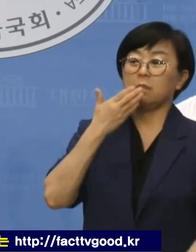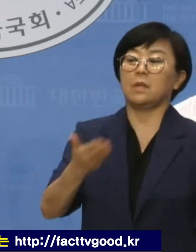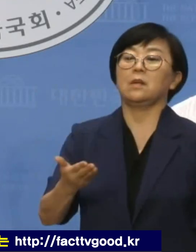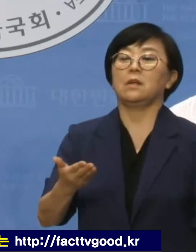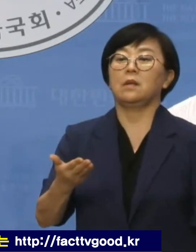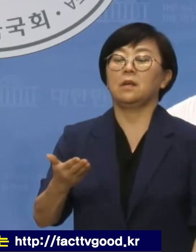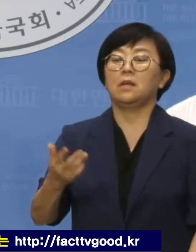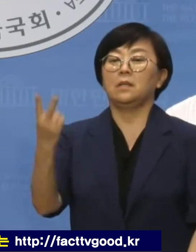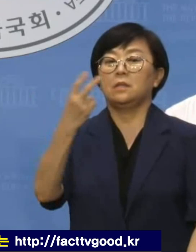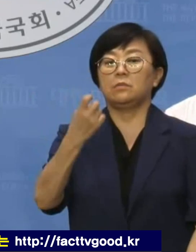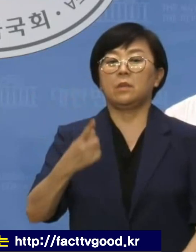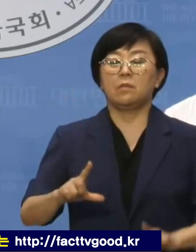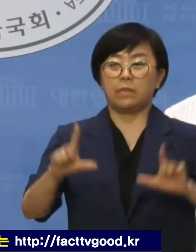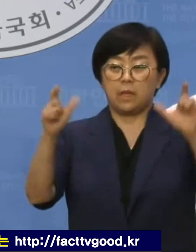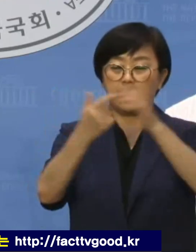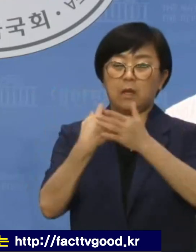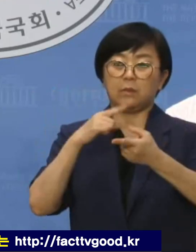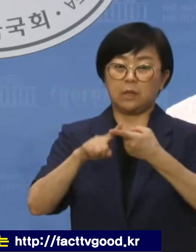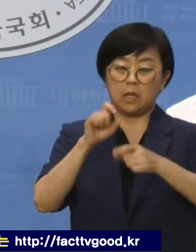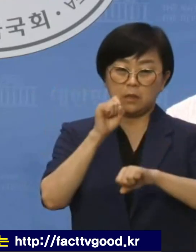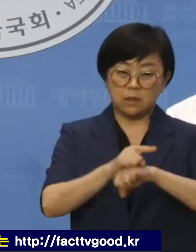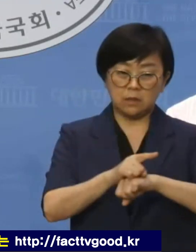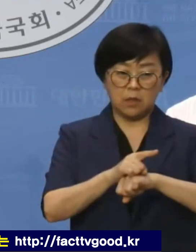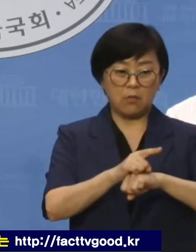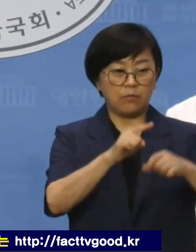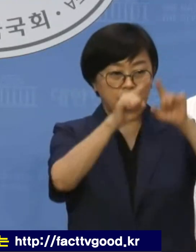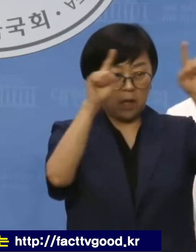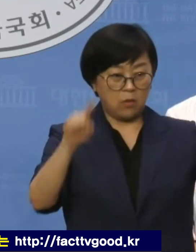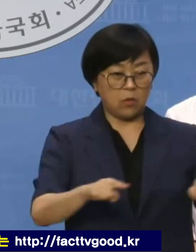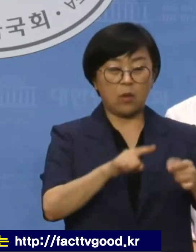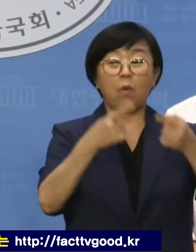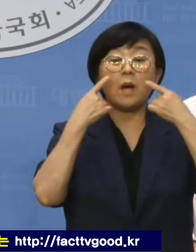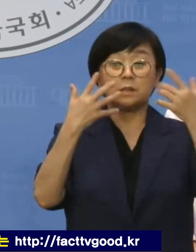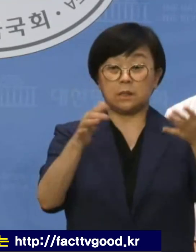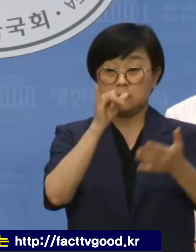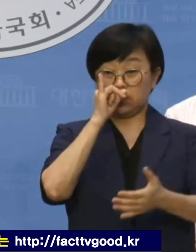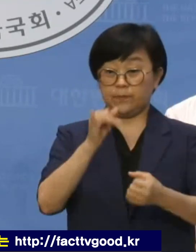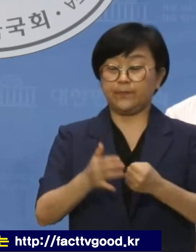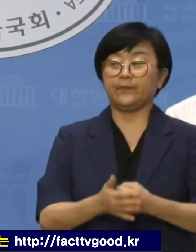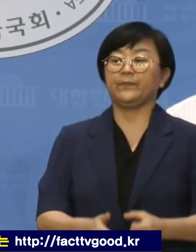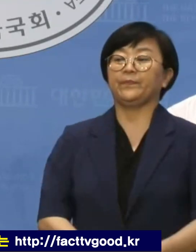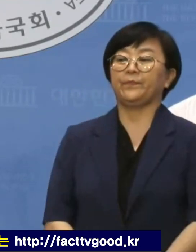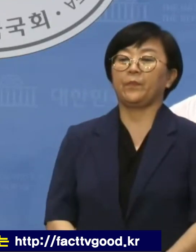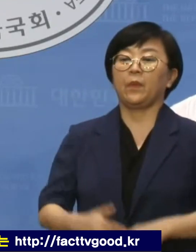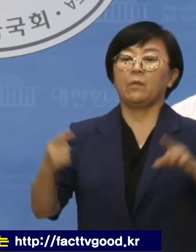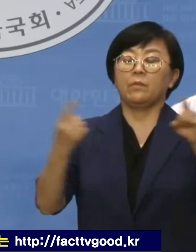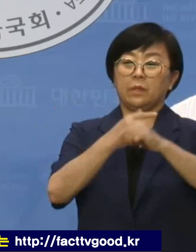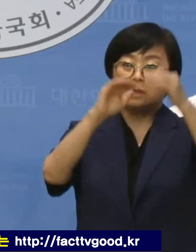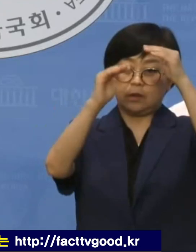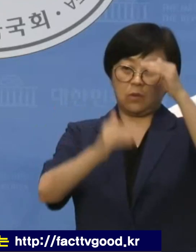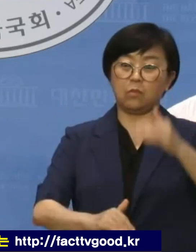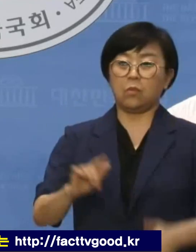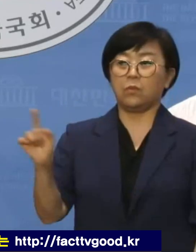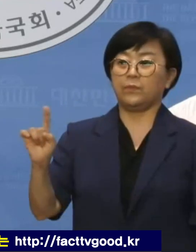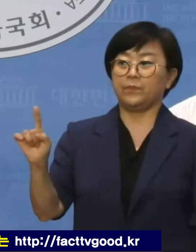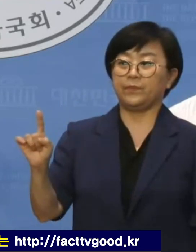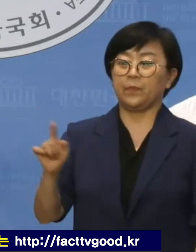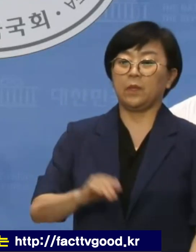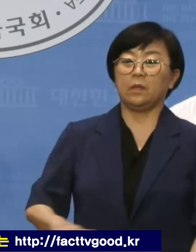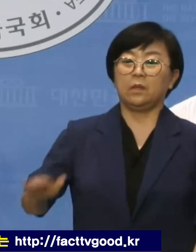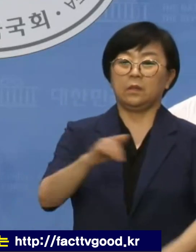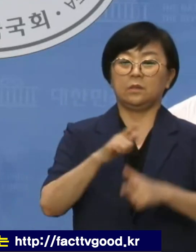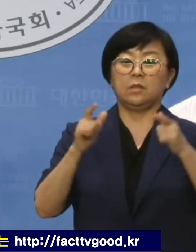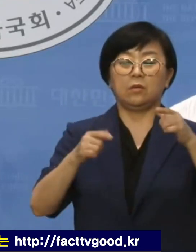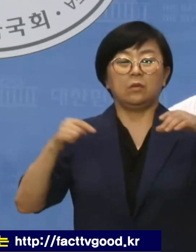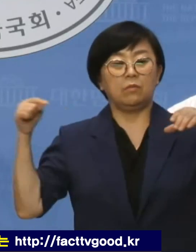것이라고 2021년 예타안에 분명하게 나와 있습니다. 하지만 지금 변경안으로서는 저희 지역을